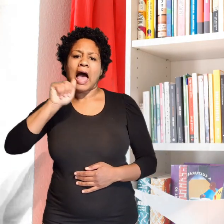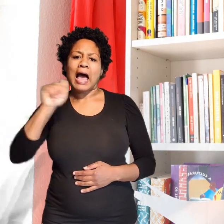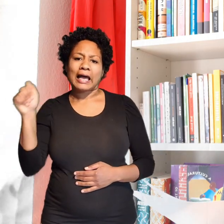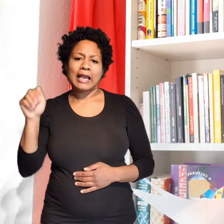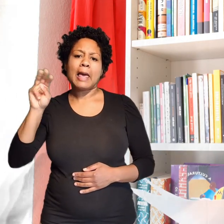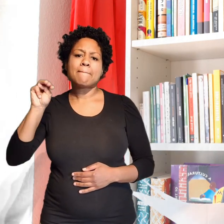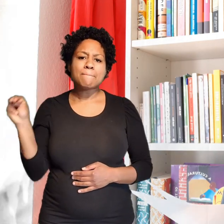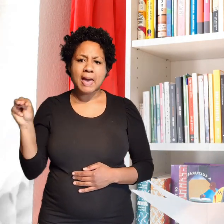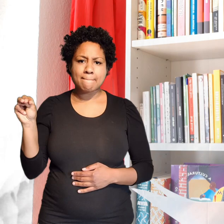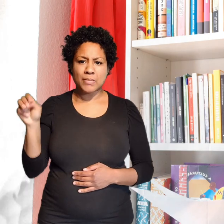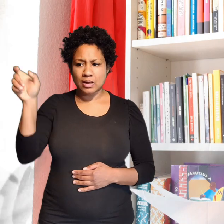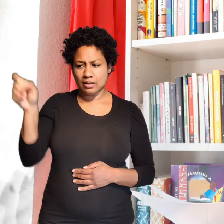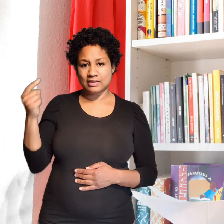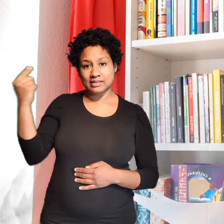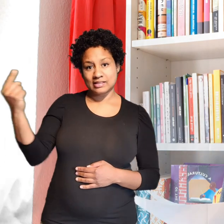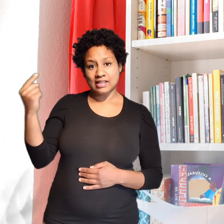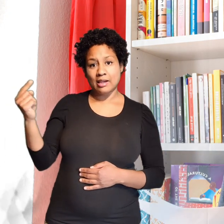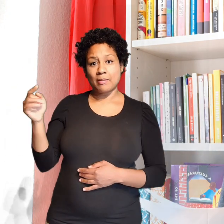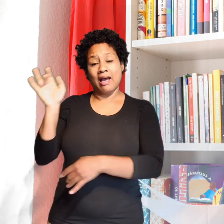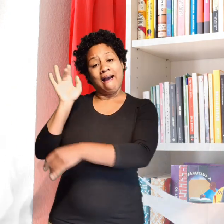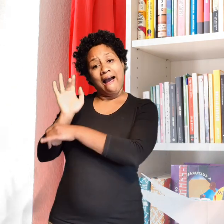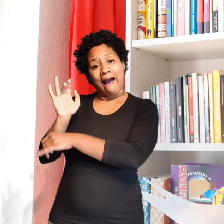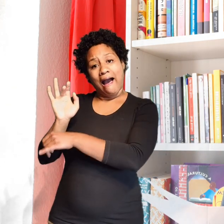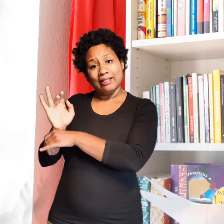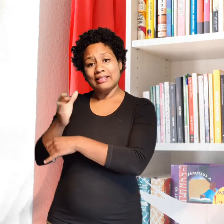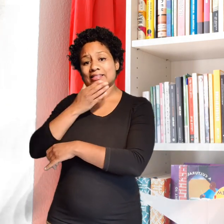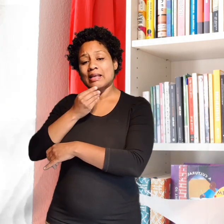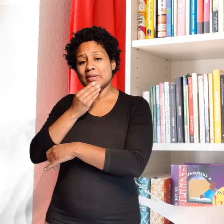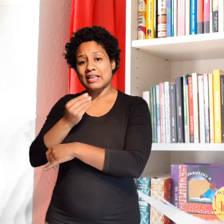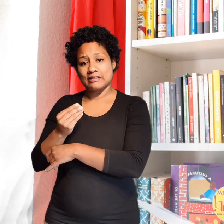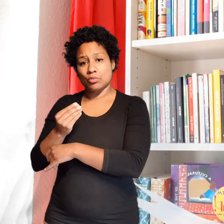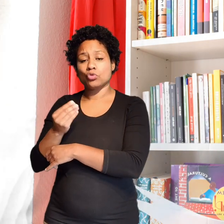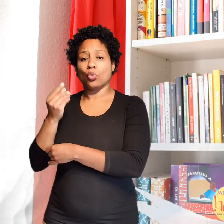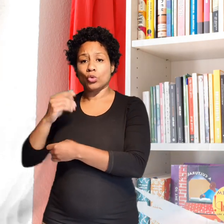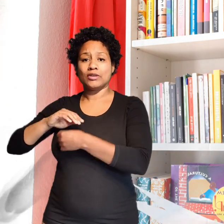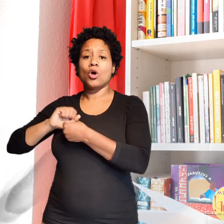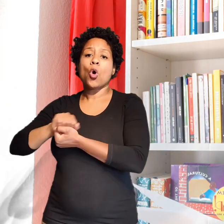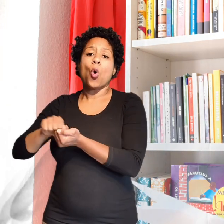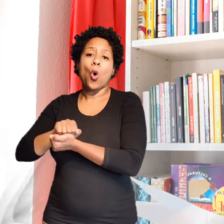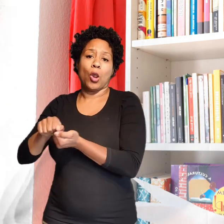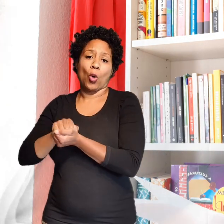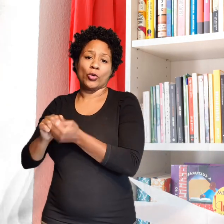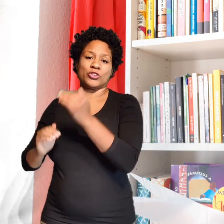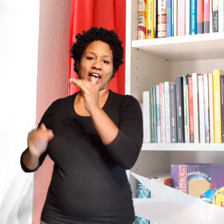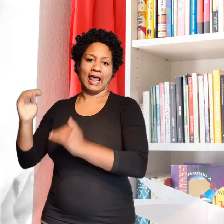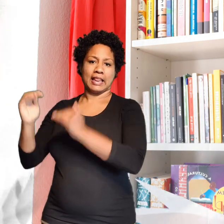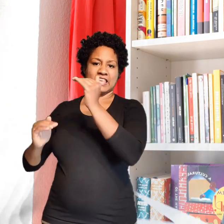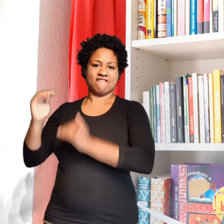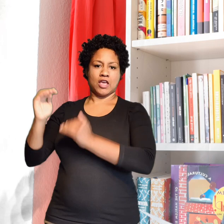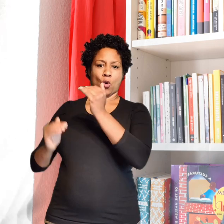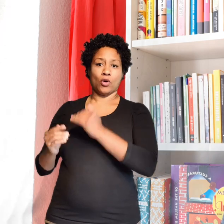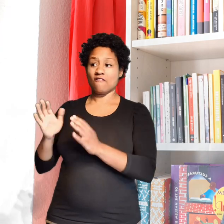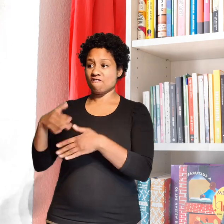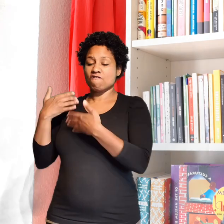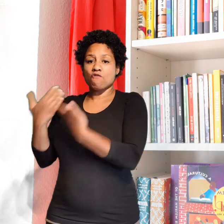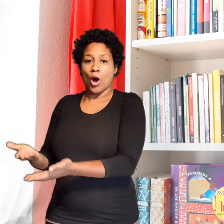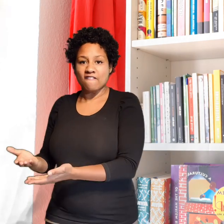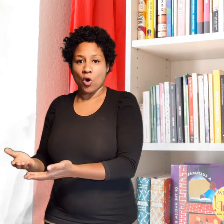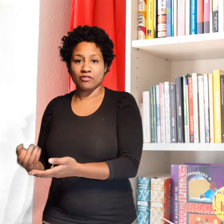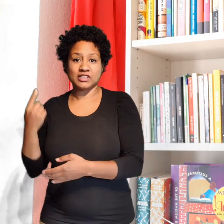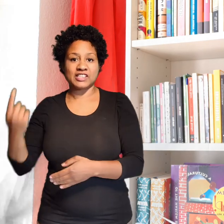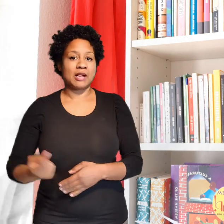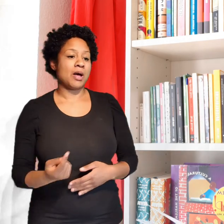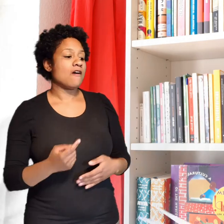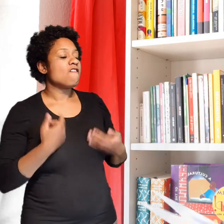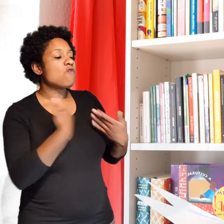dem Antisemitismus und Holocaust-Relativierung vorgeworfen werden. Und auf der anderen Seite wirft er seinen Kritikern